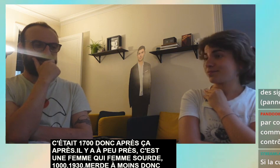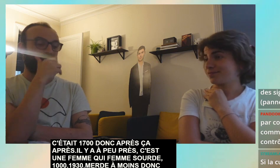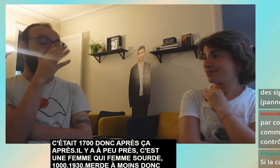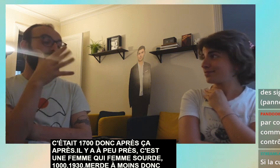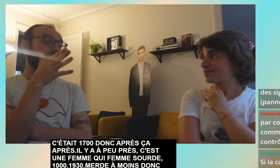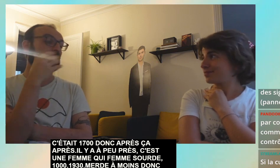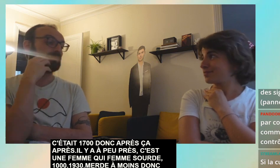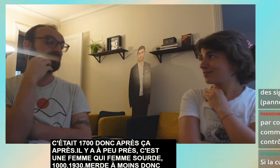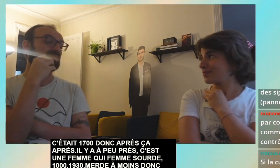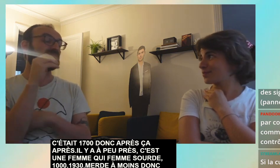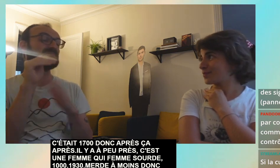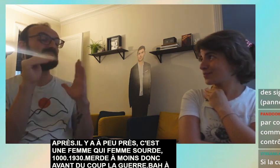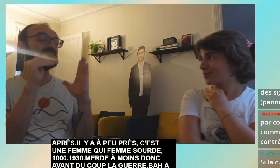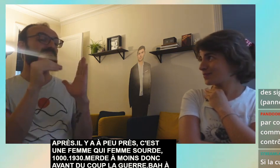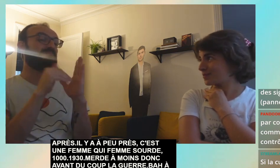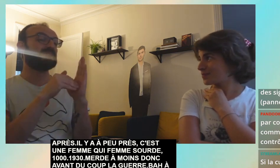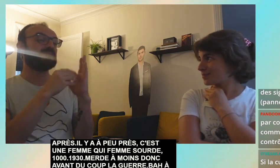bah, à peu près du coup